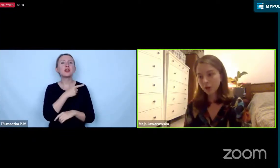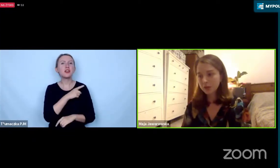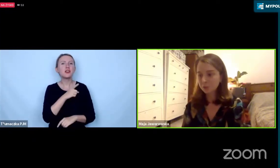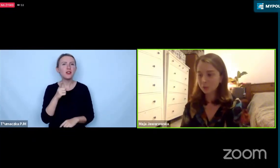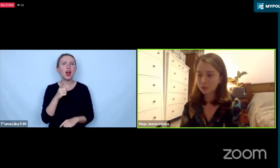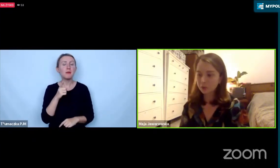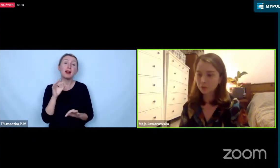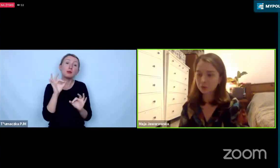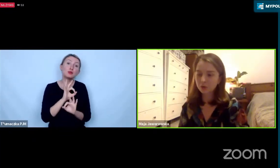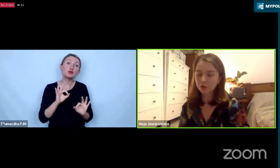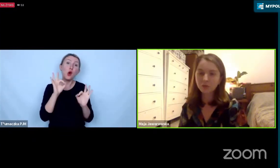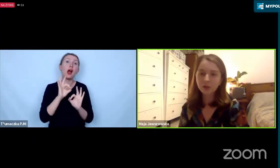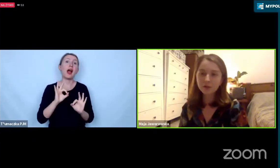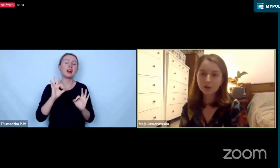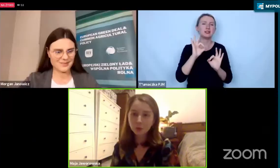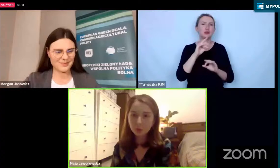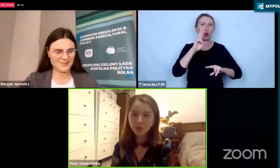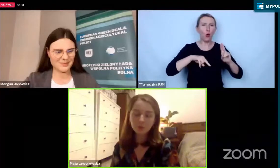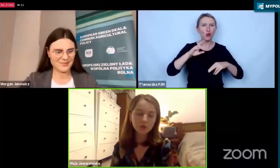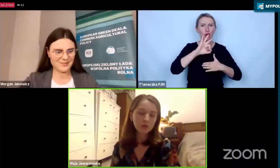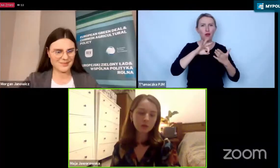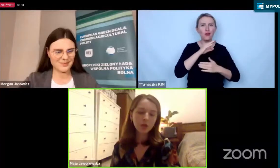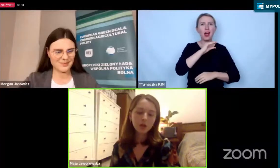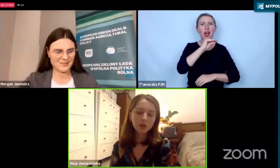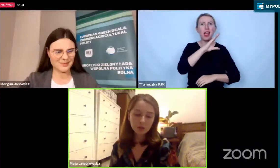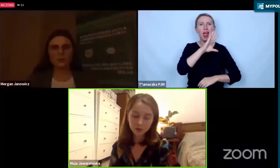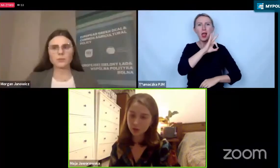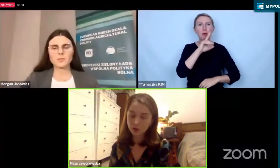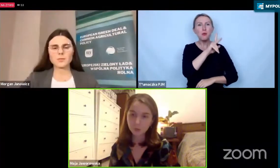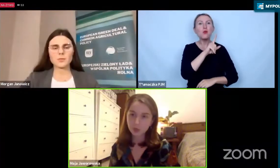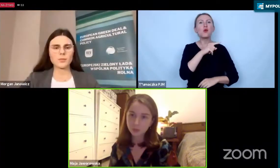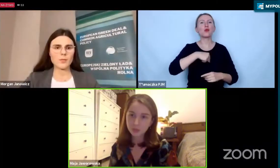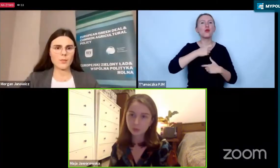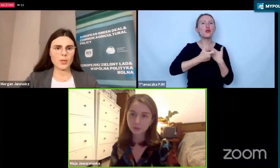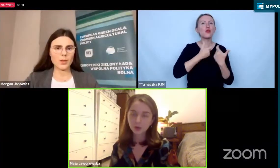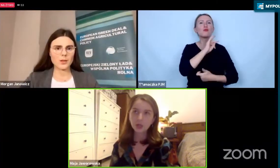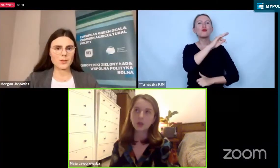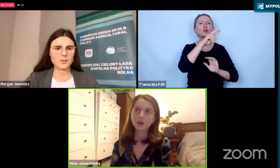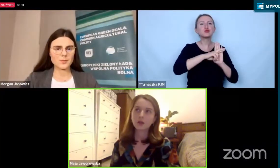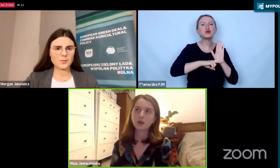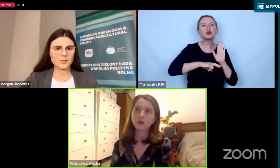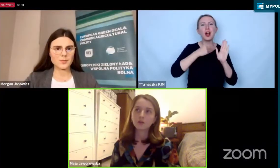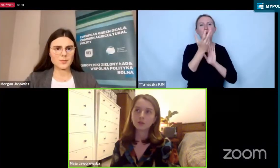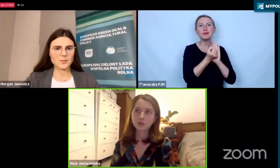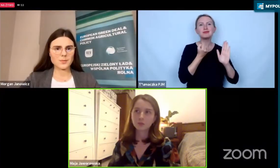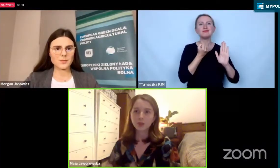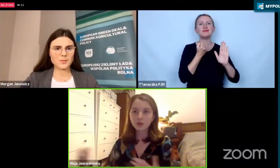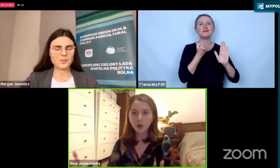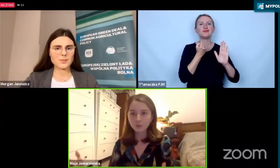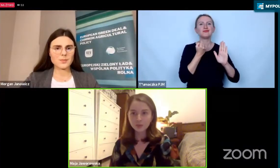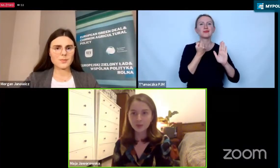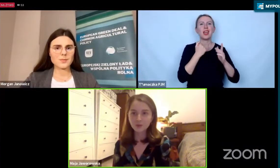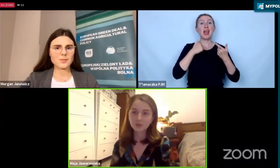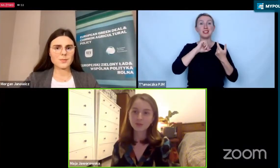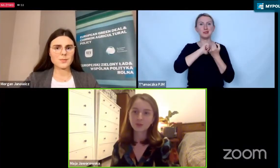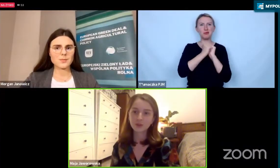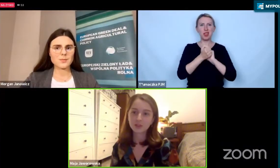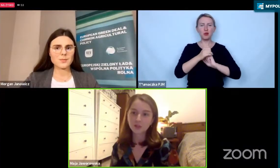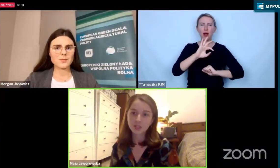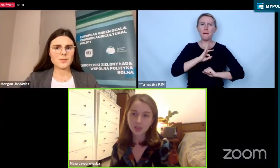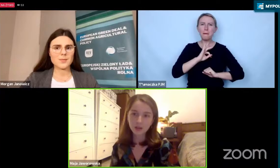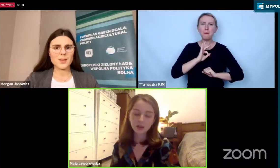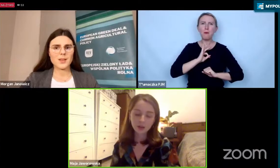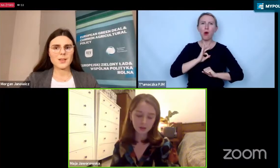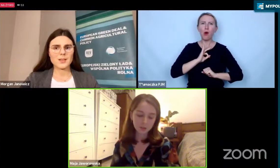przy okazji po prostu gotowania z Waszym e-bookiem czy stosowania Waszych przepisów zmieniłam zmieniłem